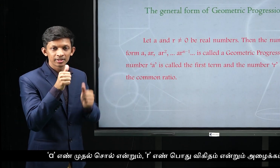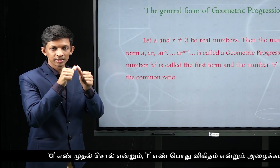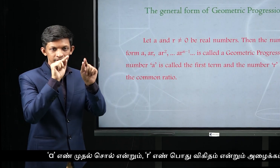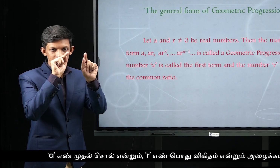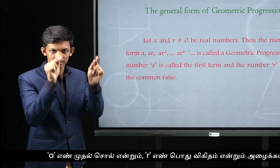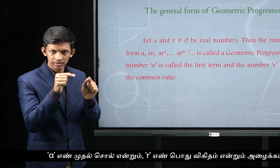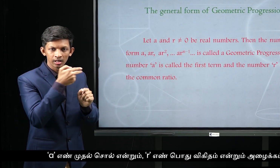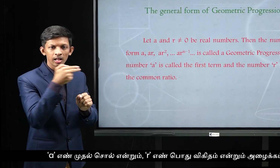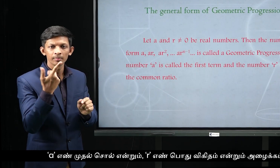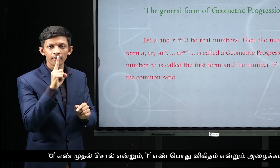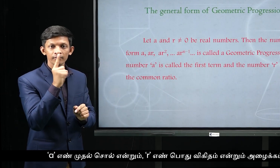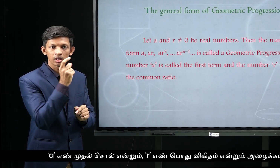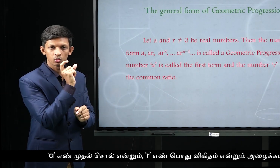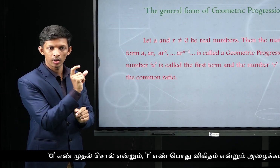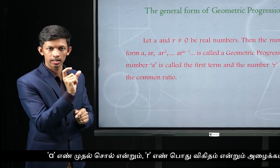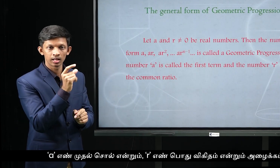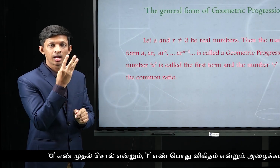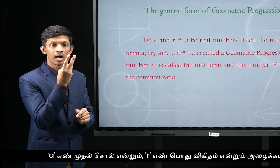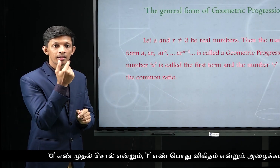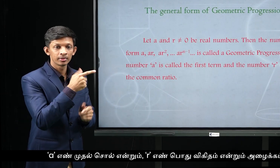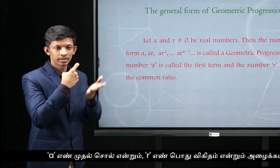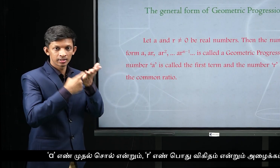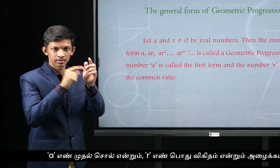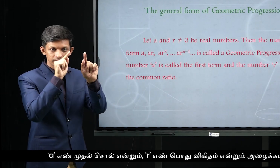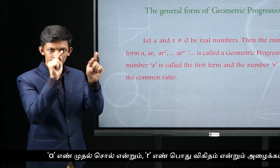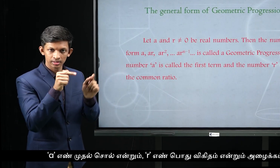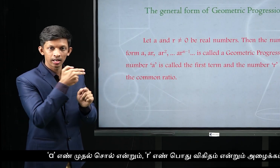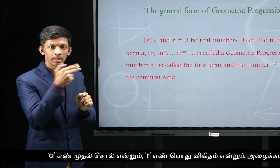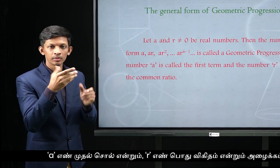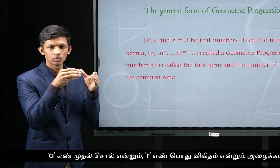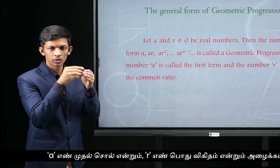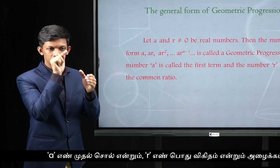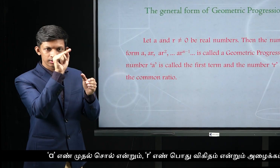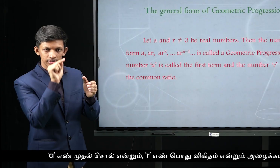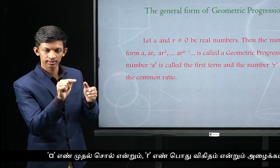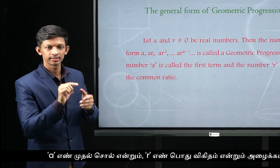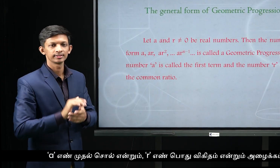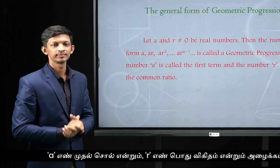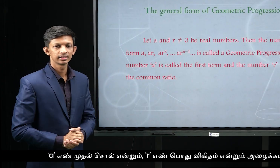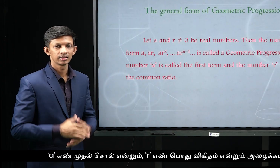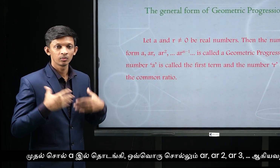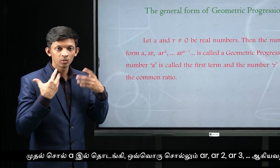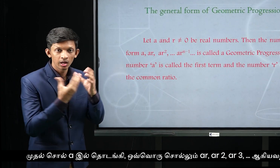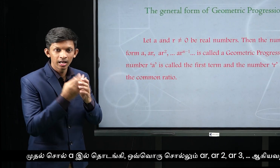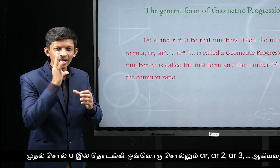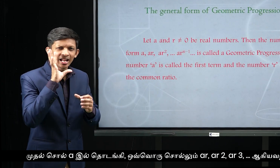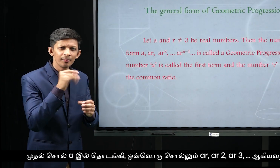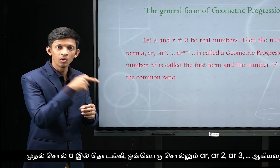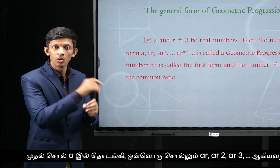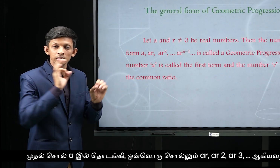A எண் முதல் சொல் என்று, R எண் போது விகிதம் என்று அழைக்கப்படுகிறது. முதல் சொல் A இன்